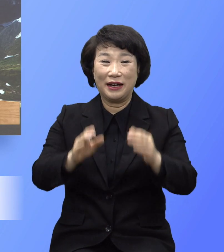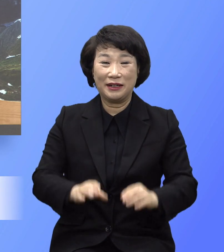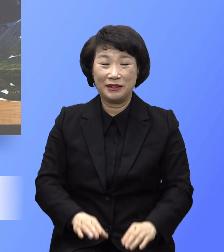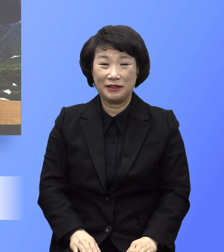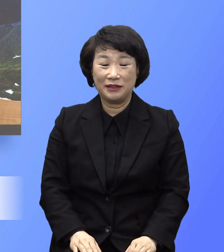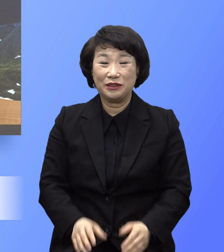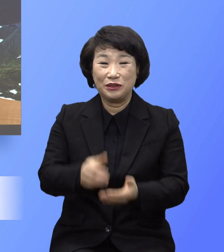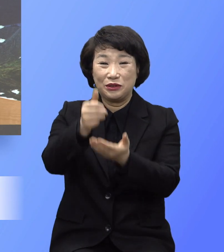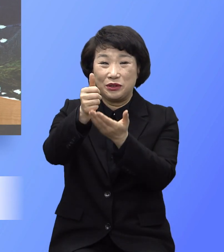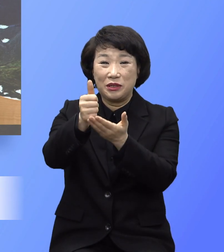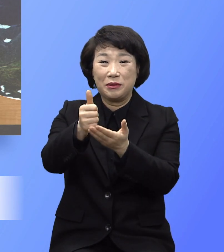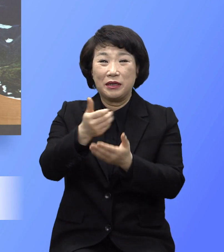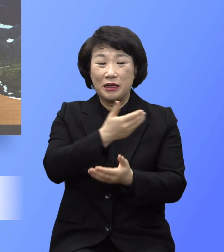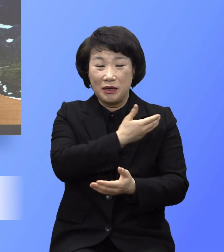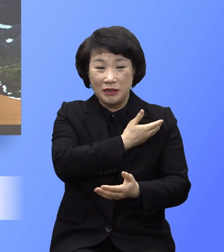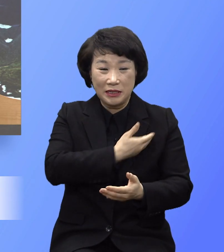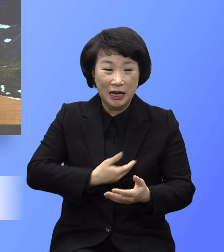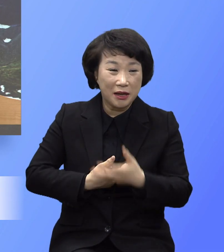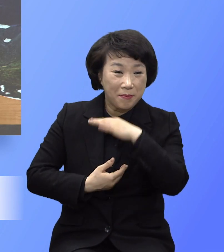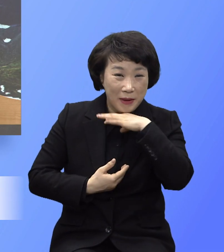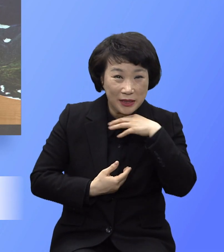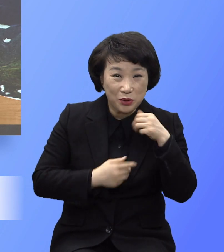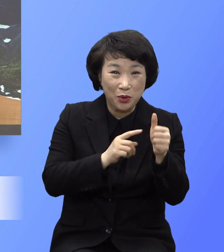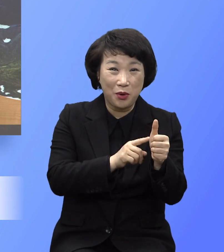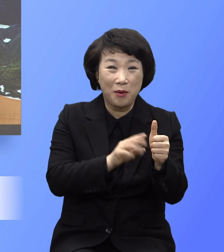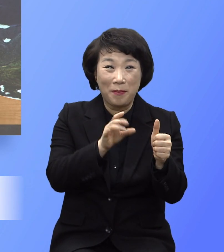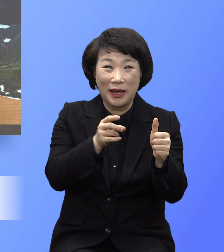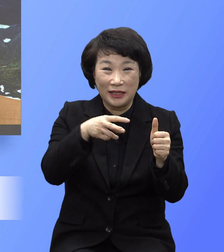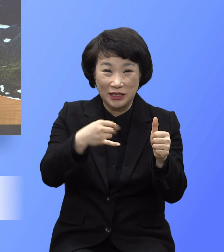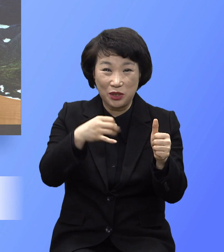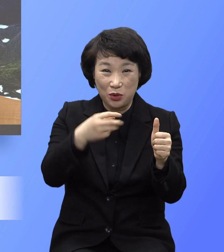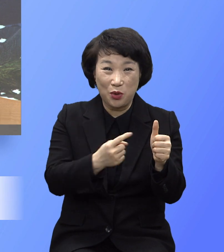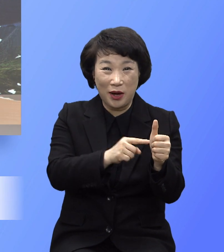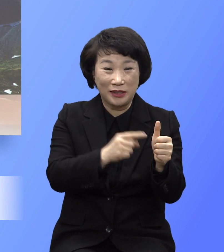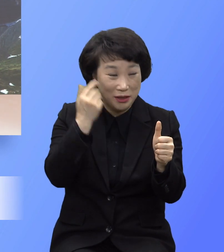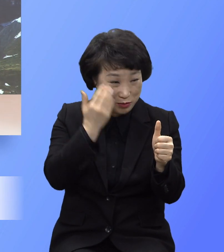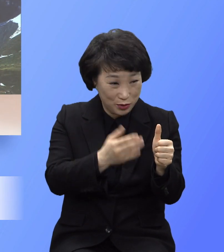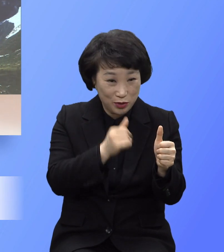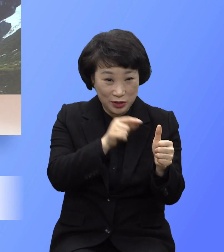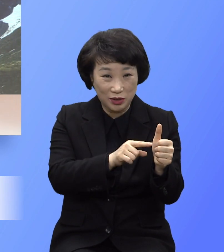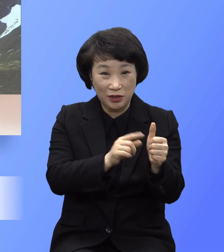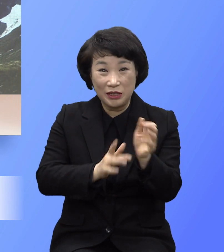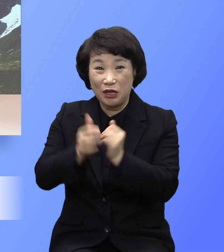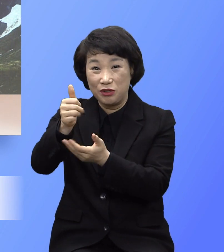할렐루야. 주님은 제자 베드로에게 묻습니다. 예수께서